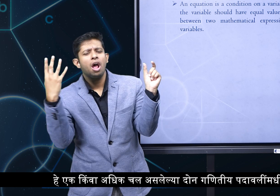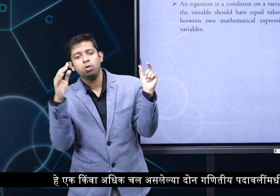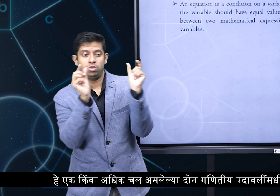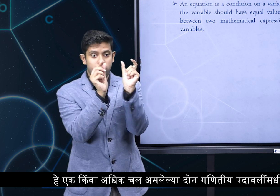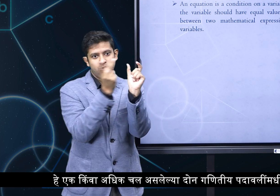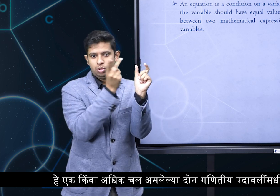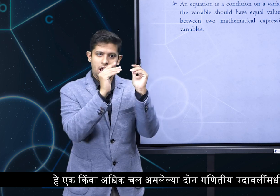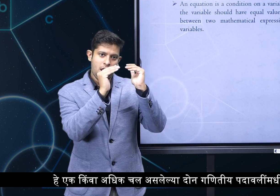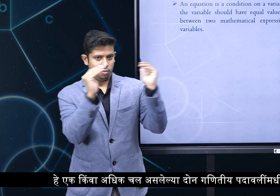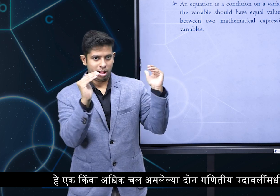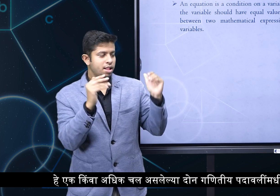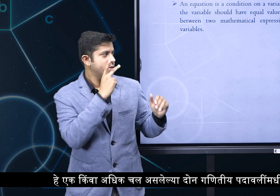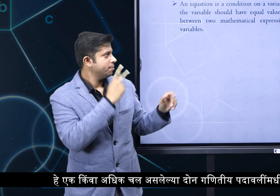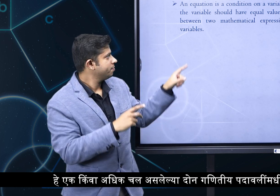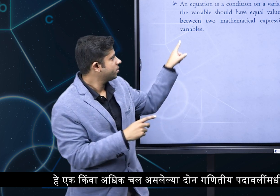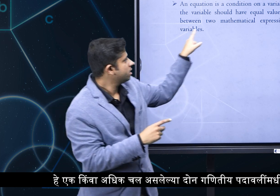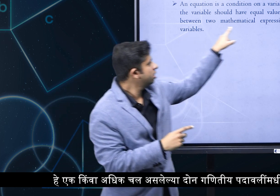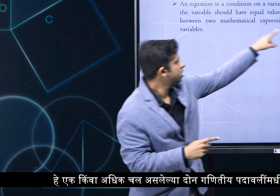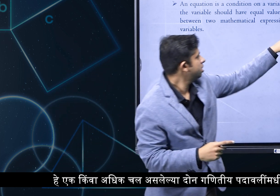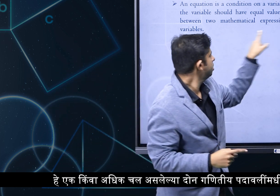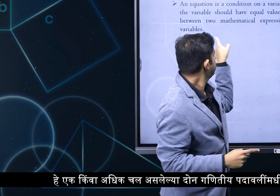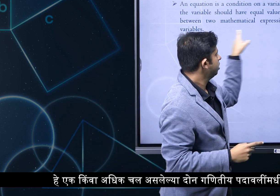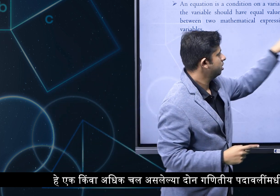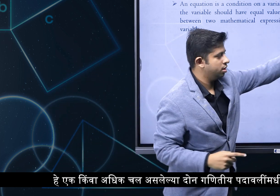पदावलीमधील समानतेचे विधान आहे.